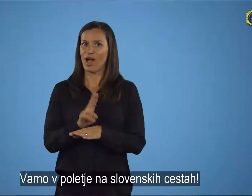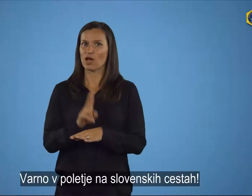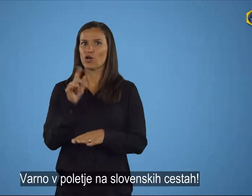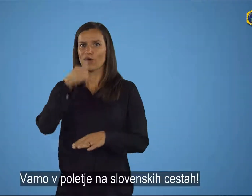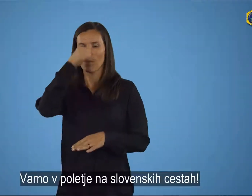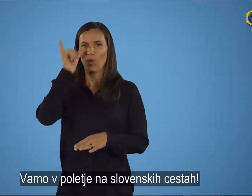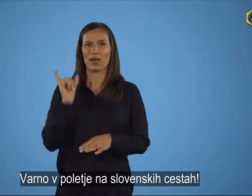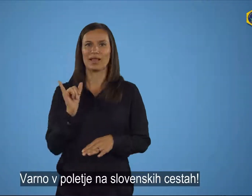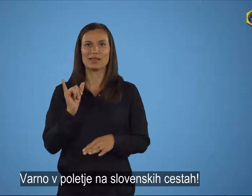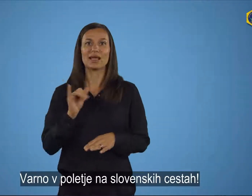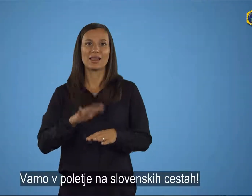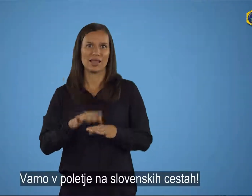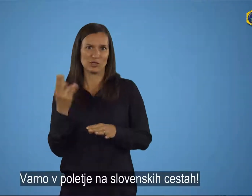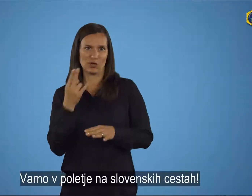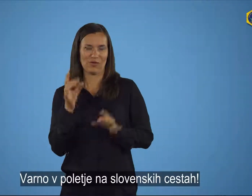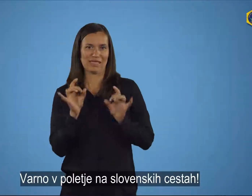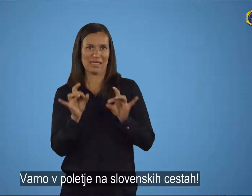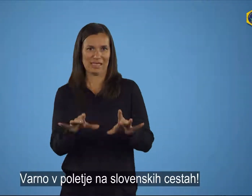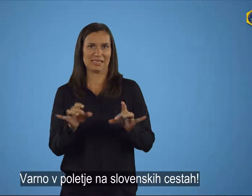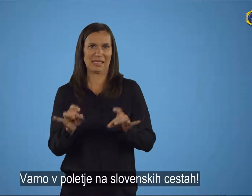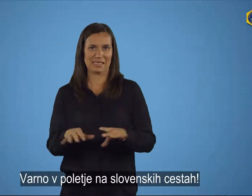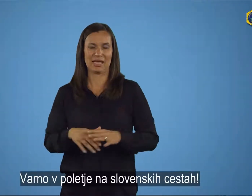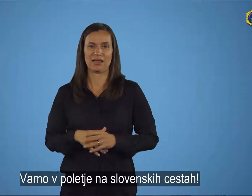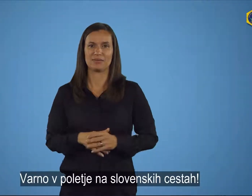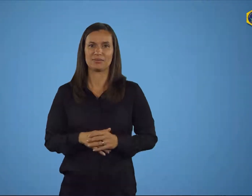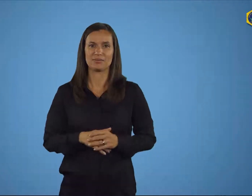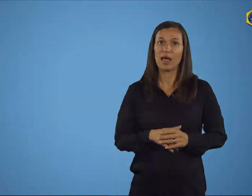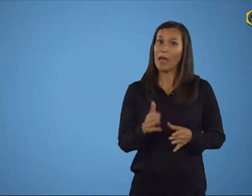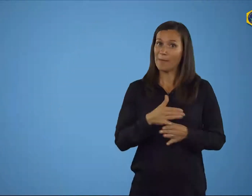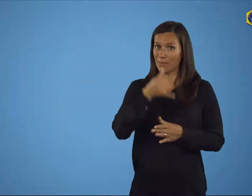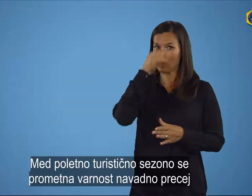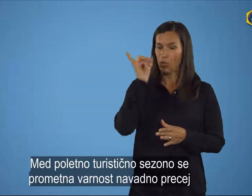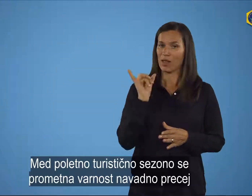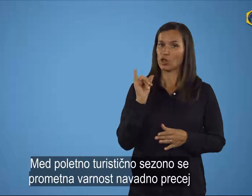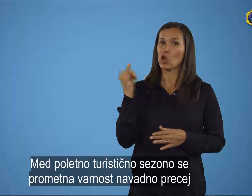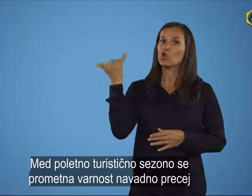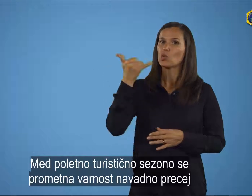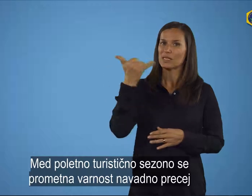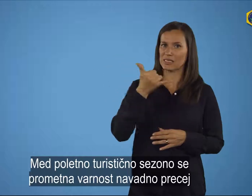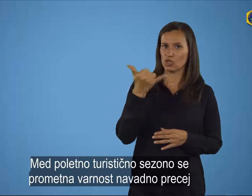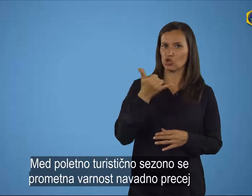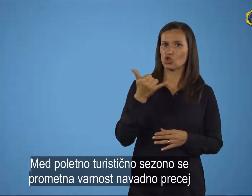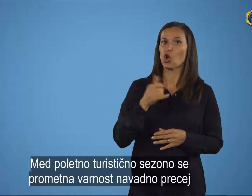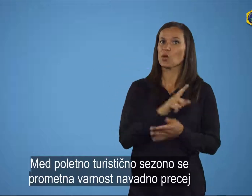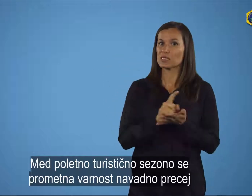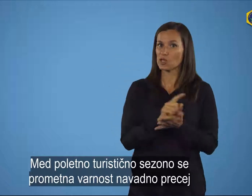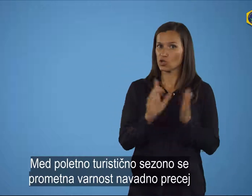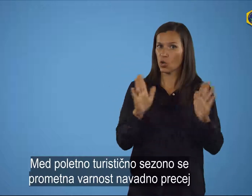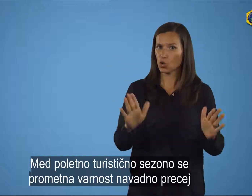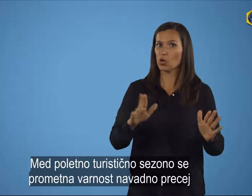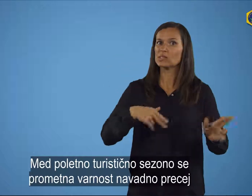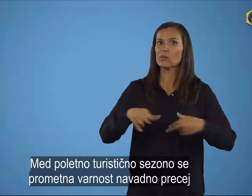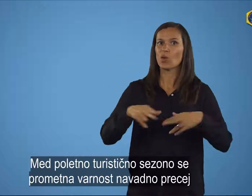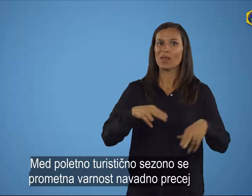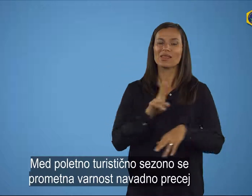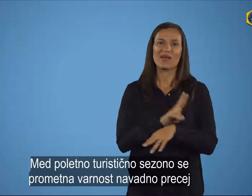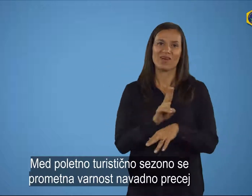Varno v poletje na slovenskih cestah. Med poletno turistično sezono se prometna varnost navadno